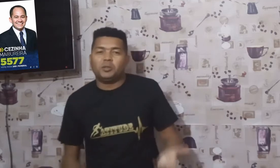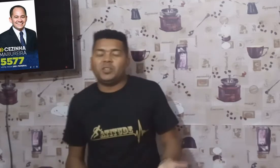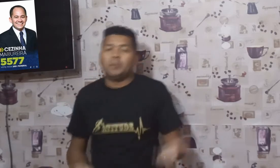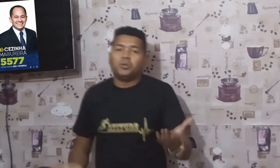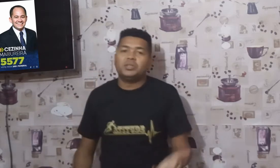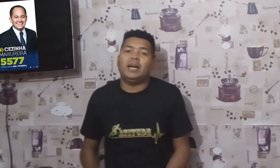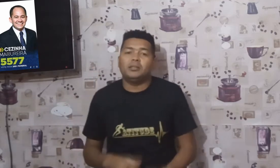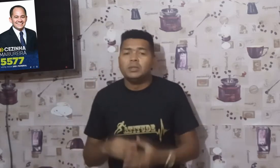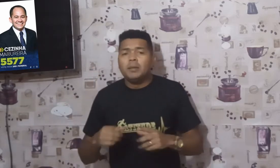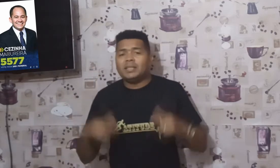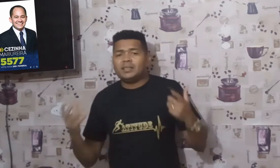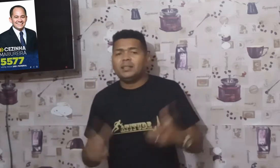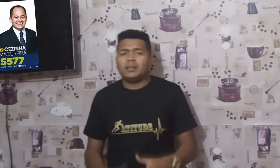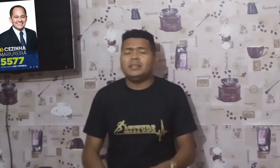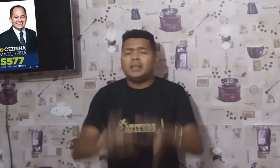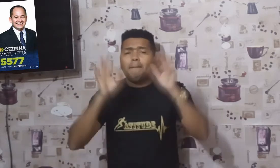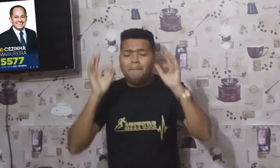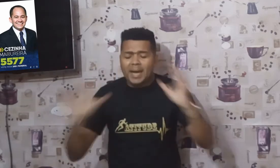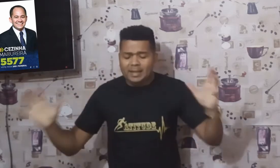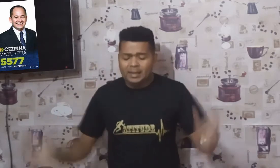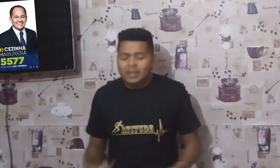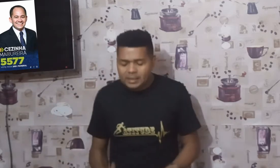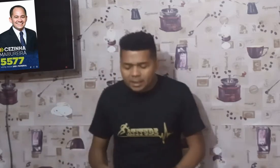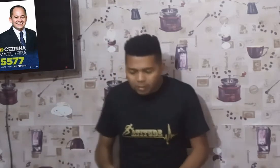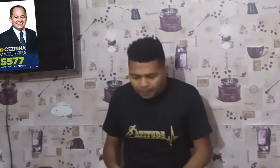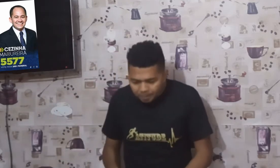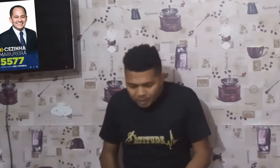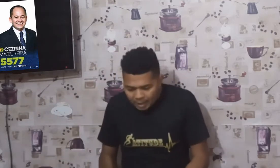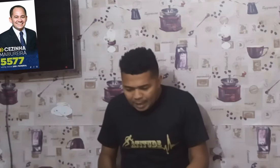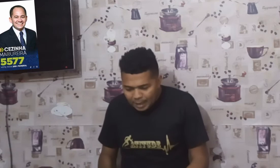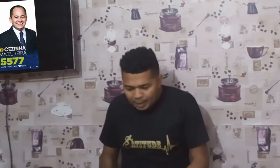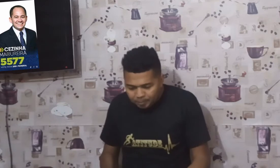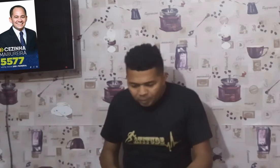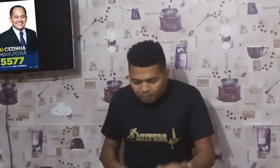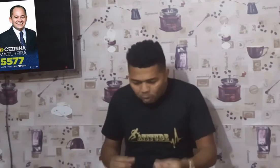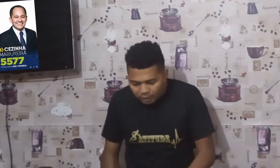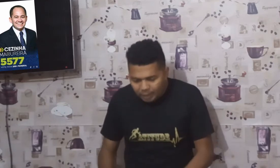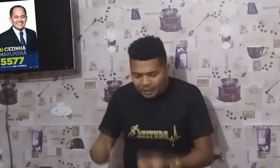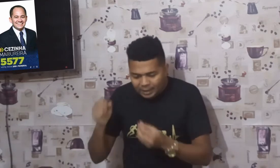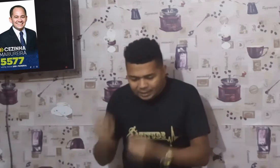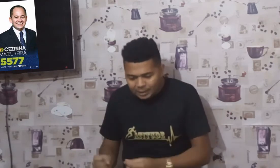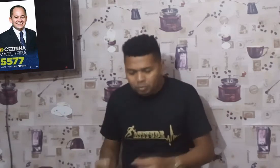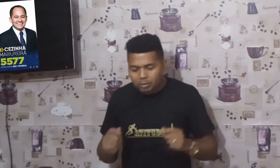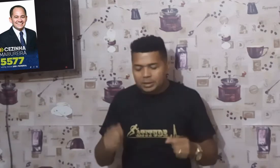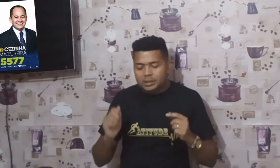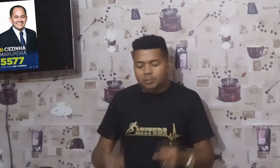possa fazer a pronúncia errada, mas a sigla vai dizer PEDA, que seria o quê? É Programa Estadual de